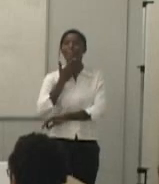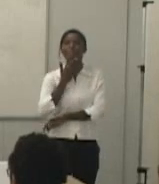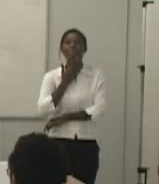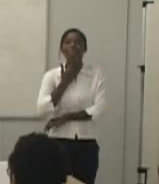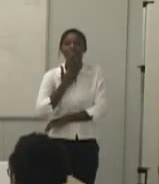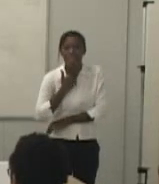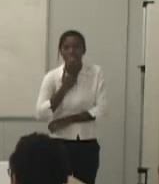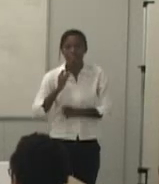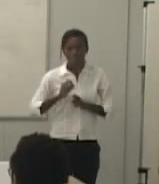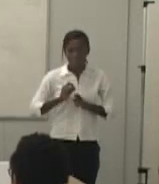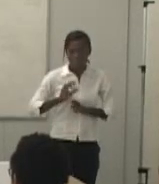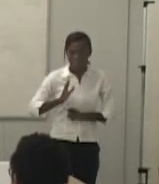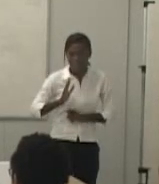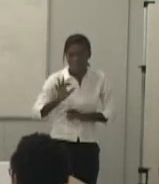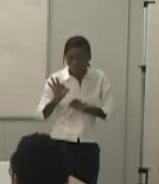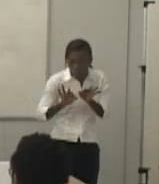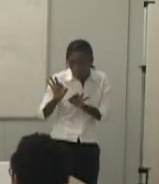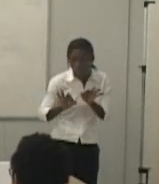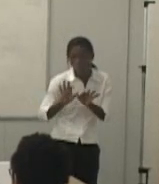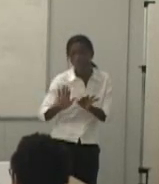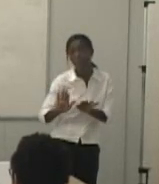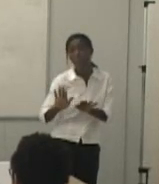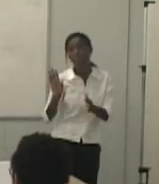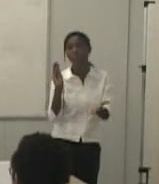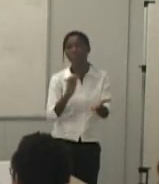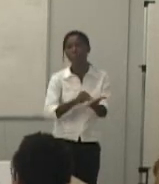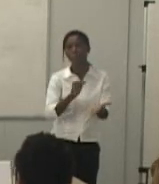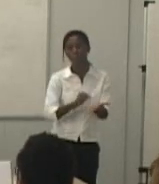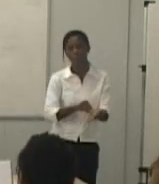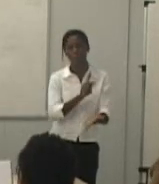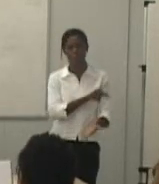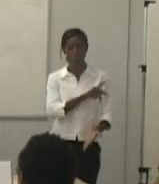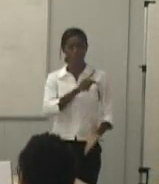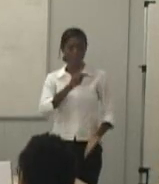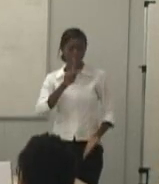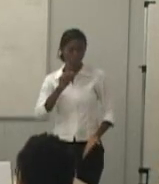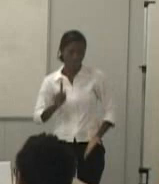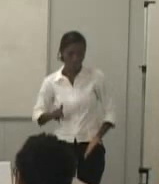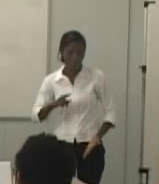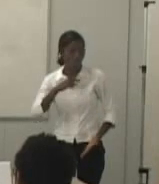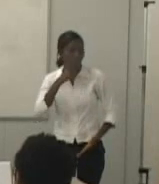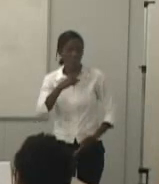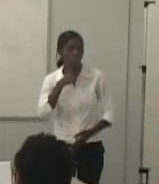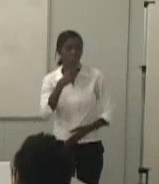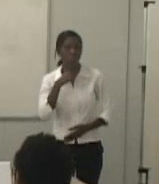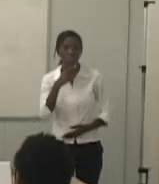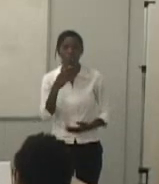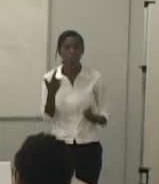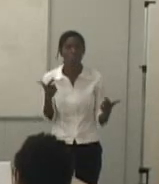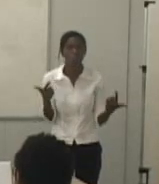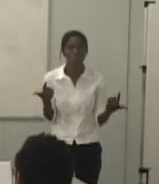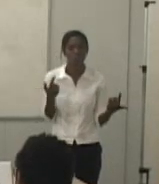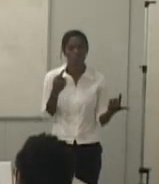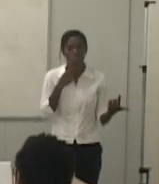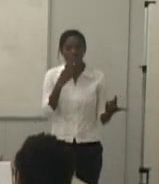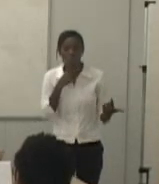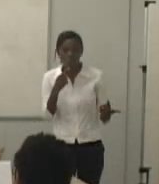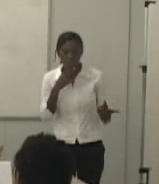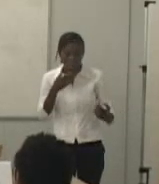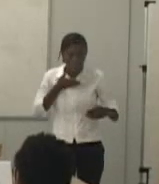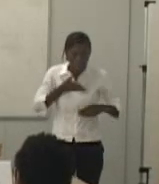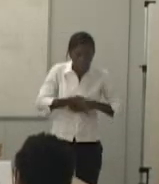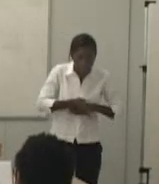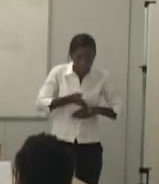mas especialmente por falta de garantia de professores não conseguiriam não não tinham conseguido ainda